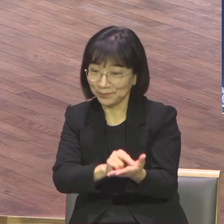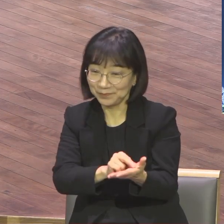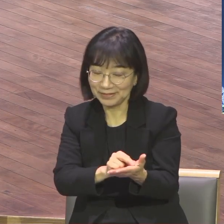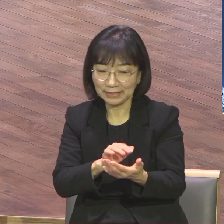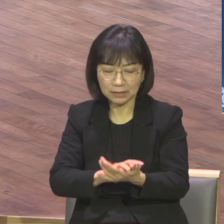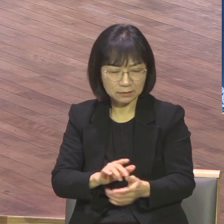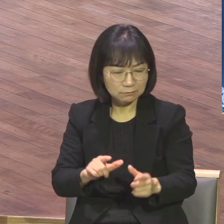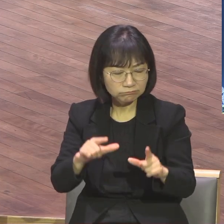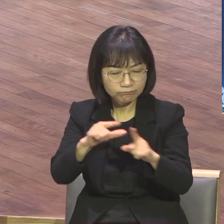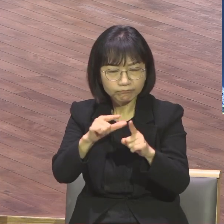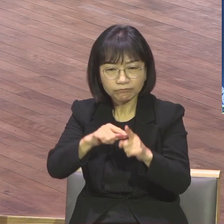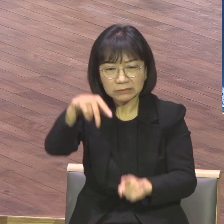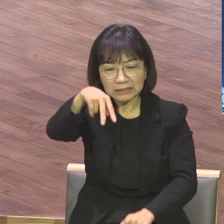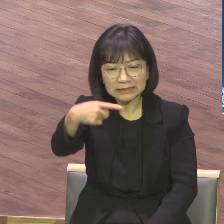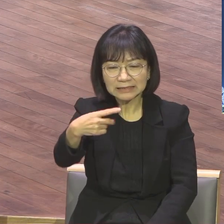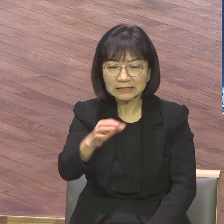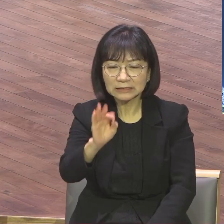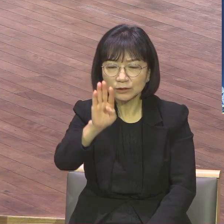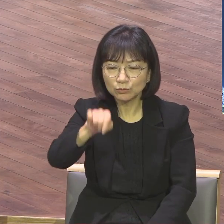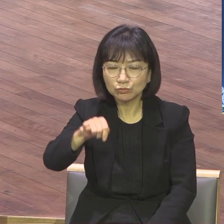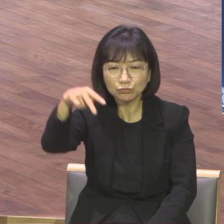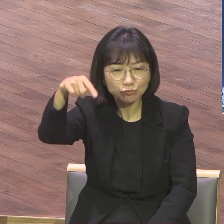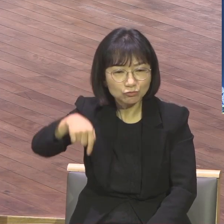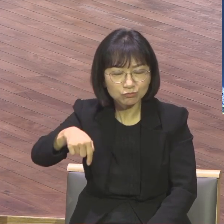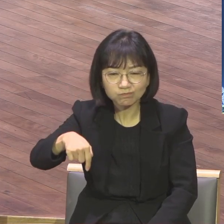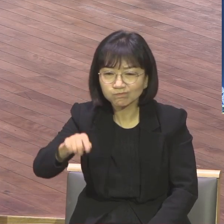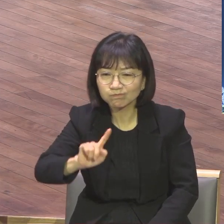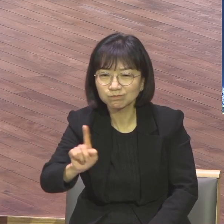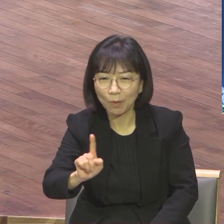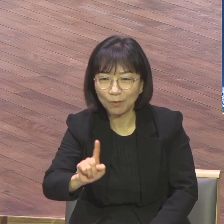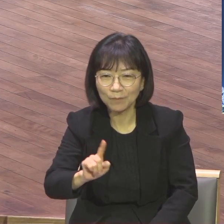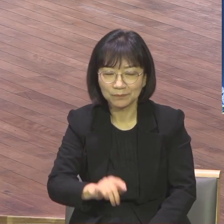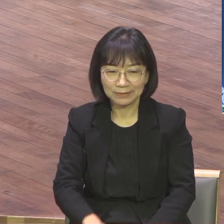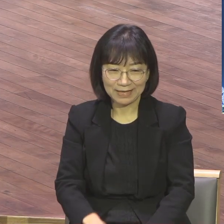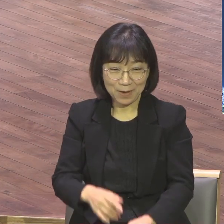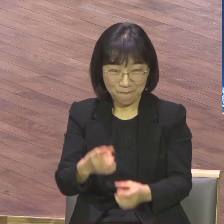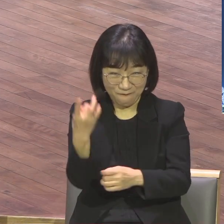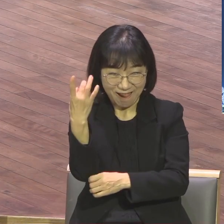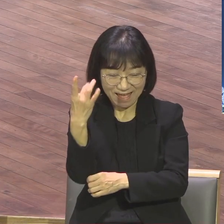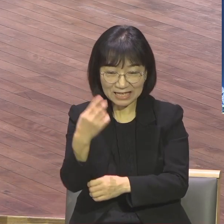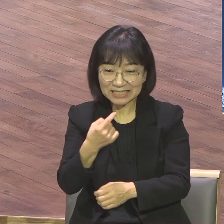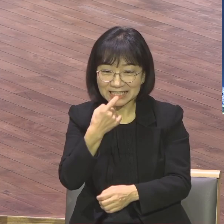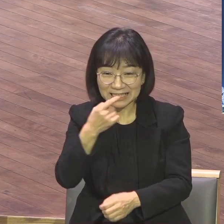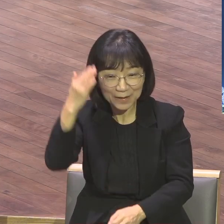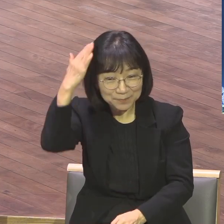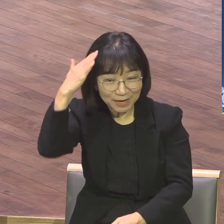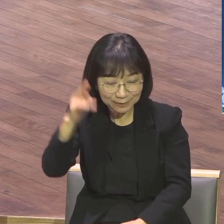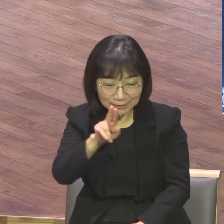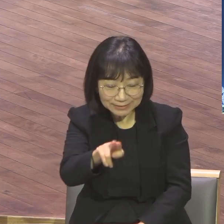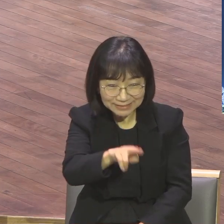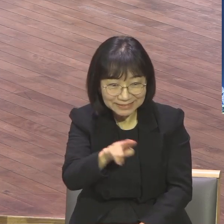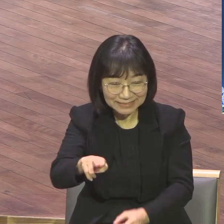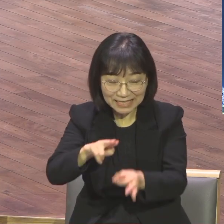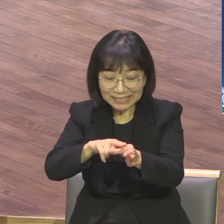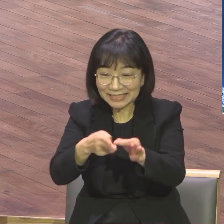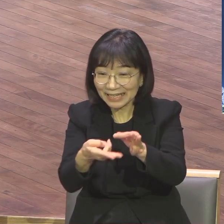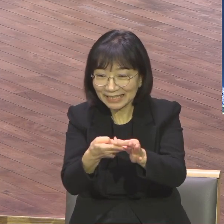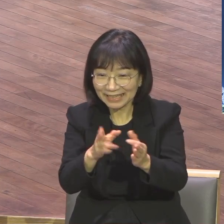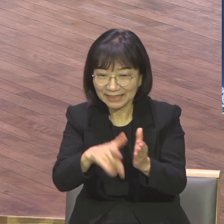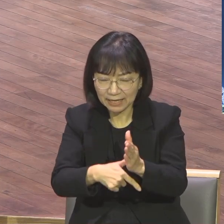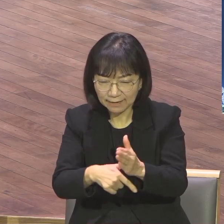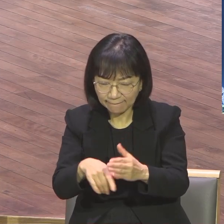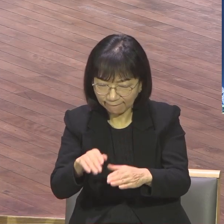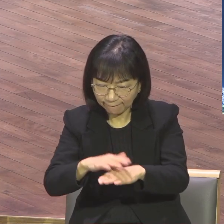제목에서 성부수라는 이 표현은 원래는 바둑이나 장기에서 이제